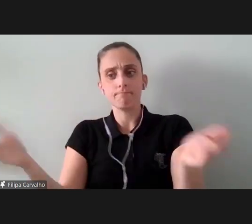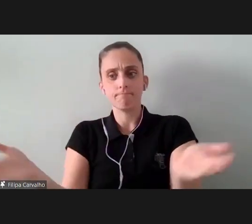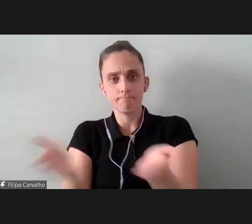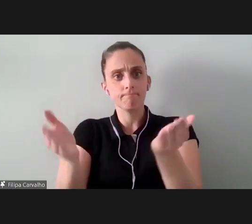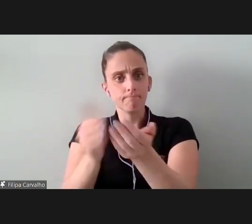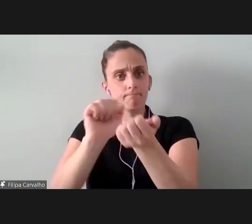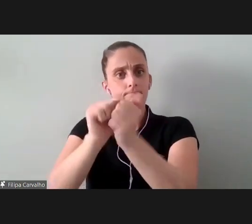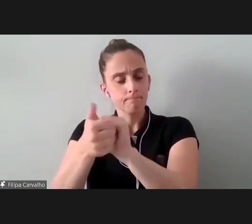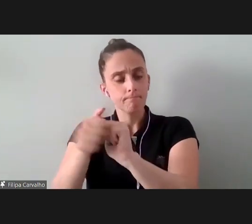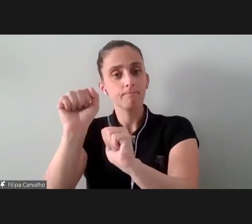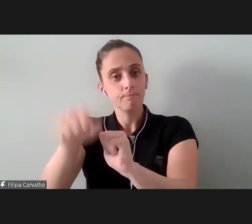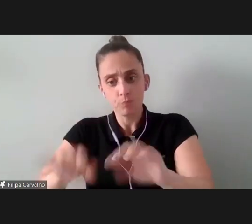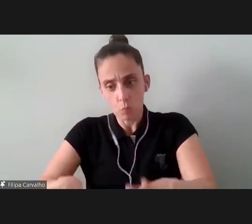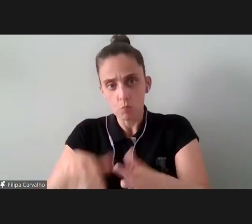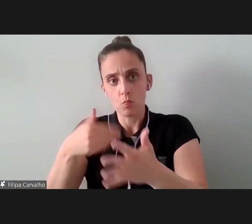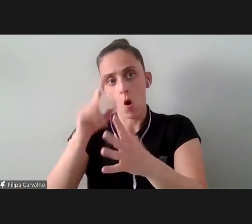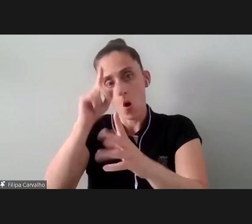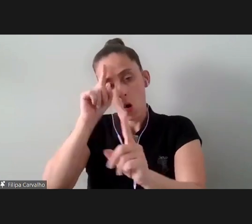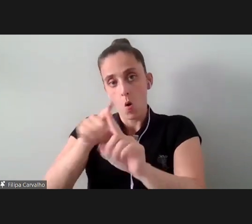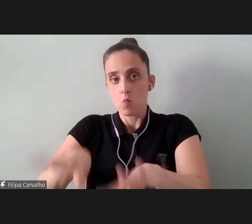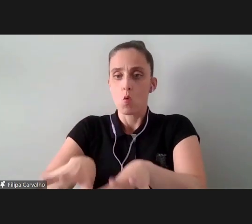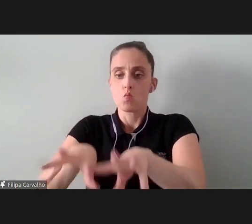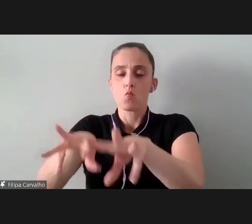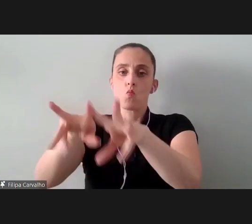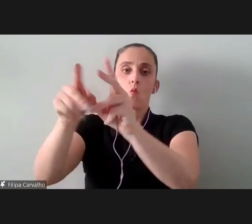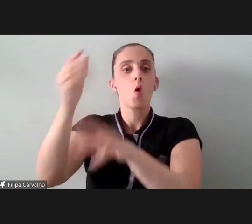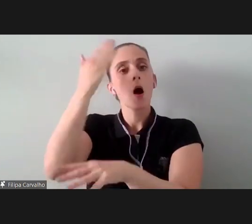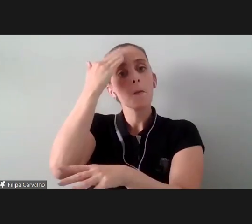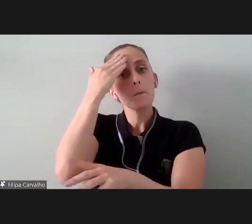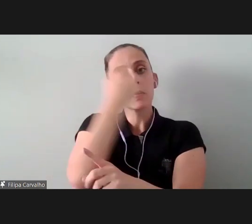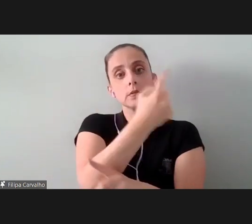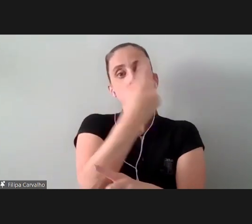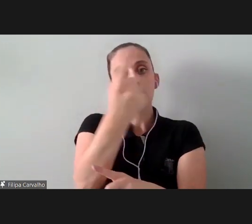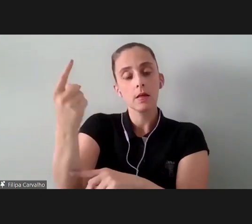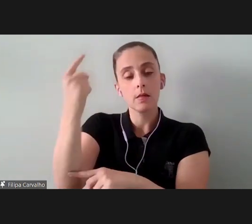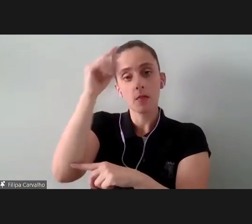para desenvolver as capacidades estatais,